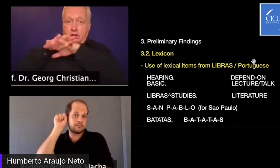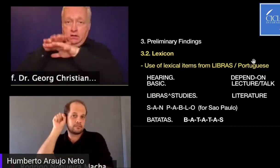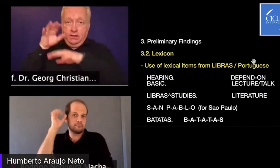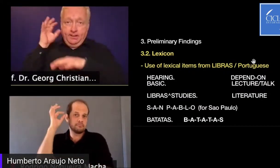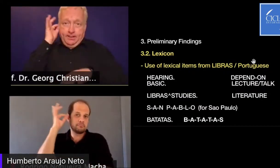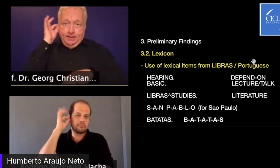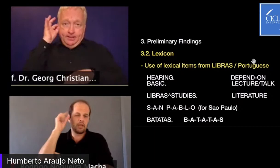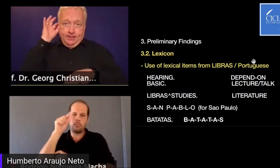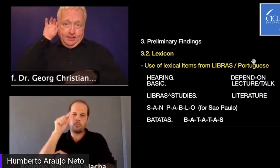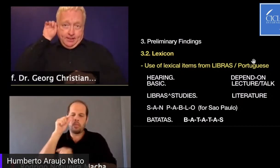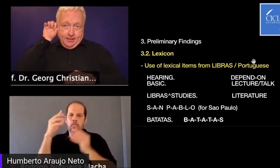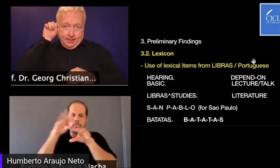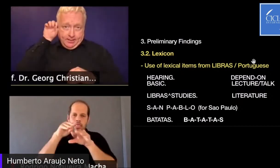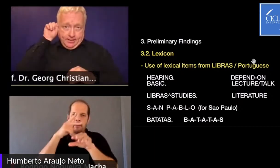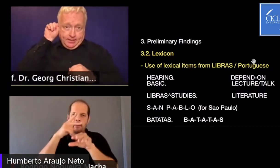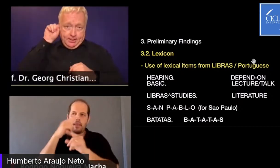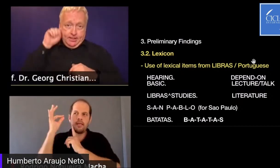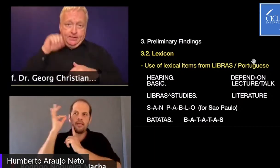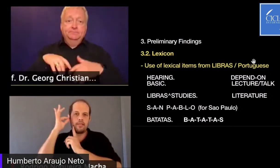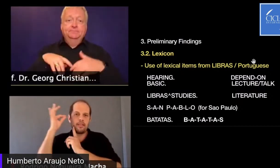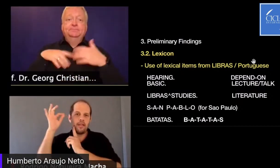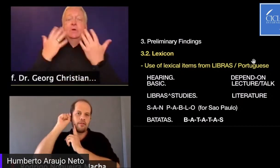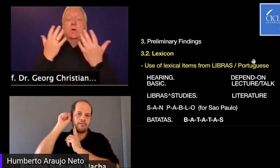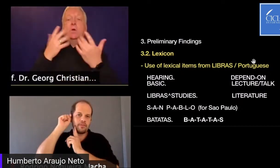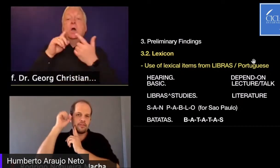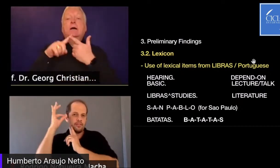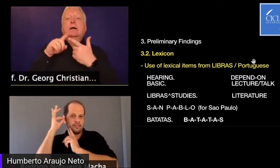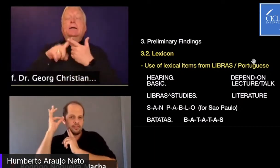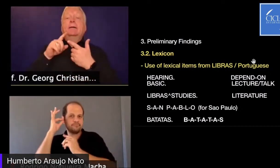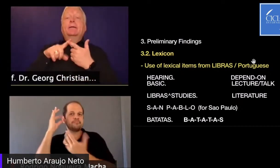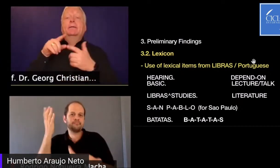por exemplo, que é feito numa mesma locação,